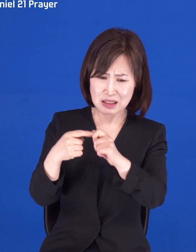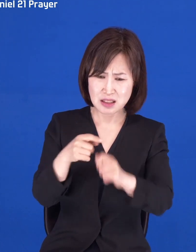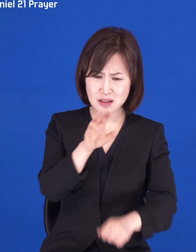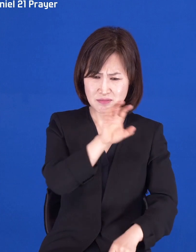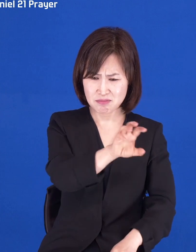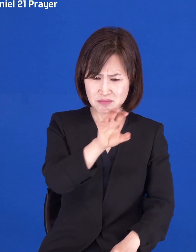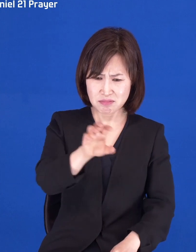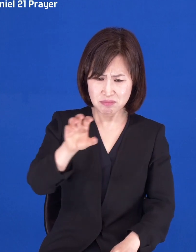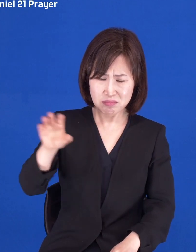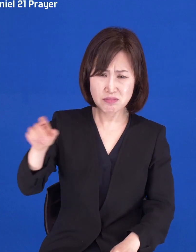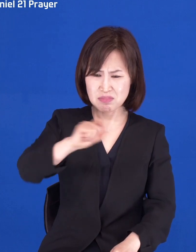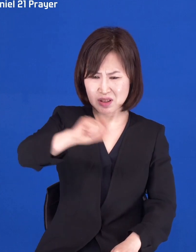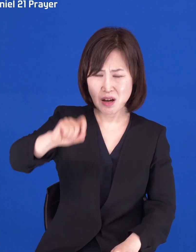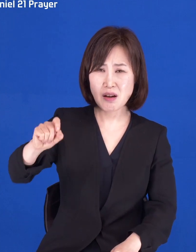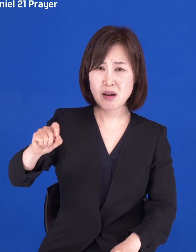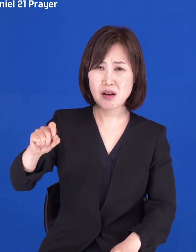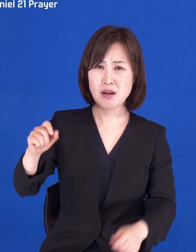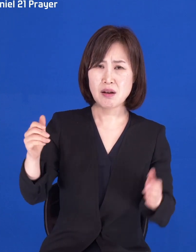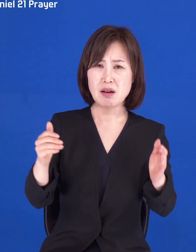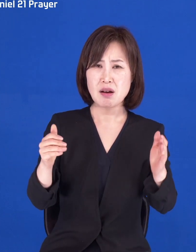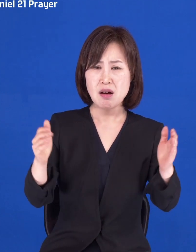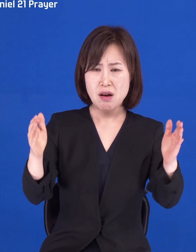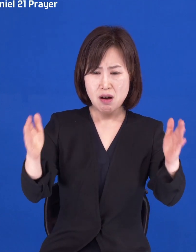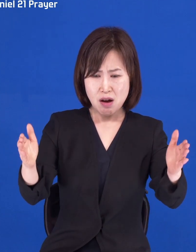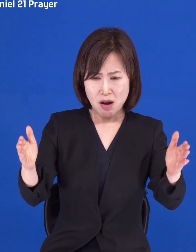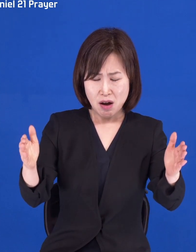이라고 적혀 있는 거예요.